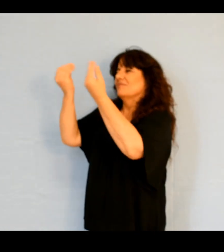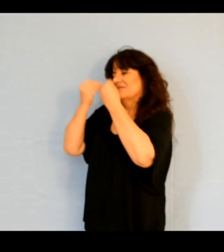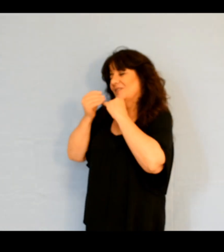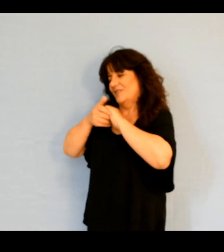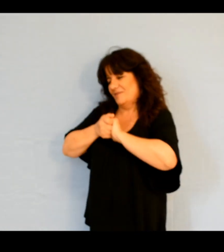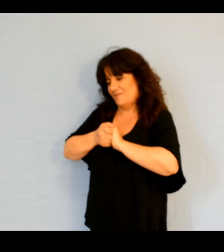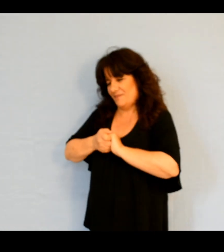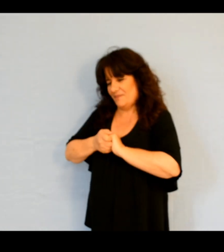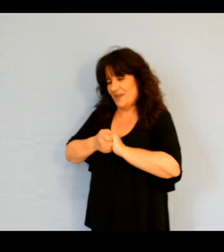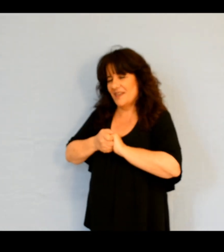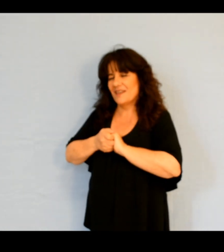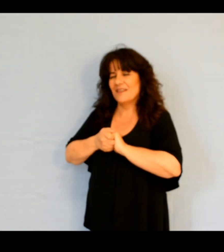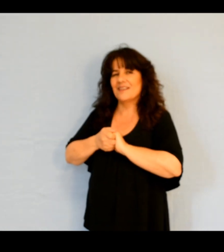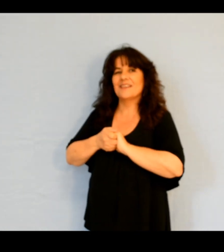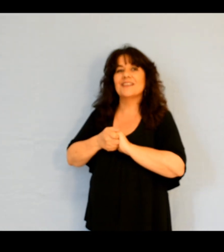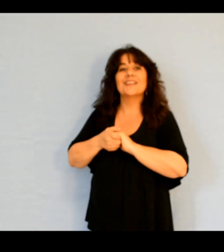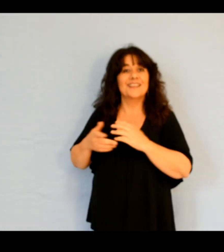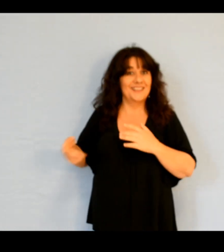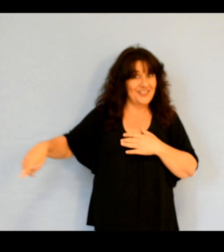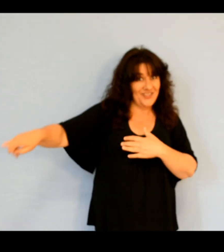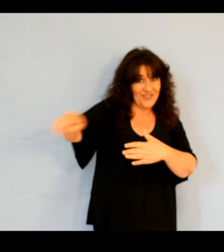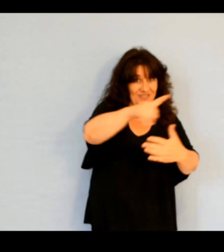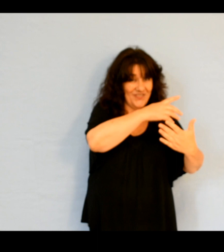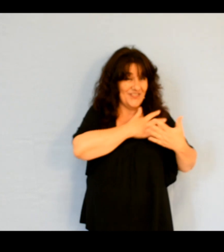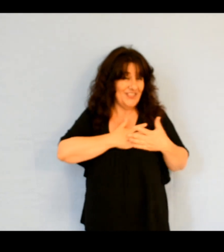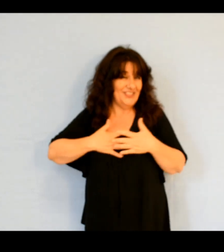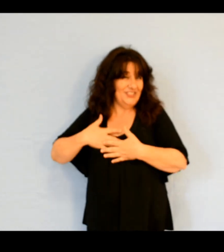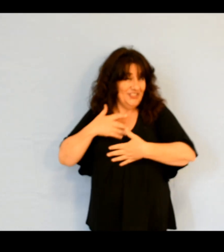Dans la joie, nous irons